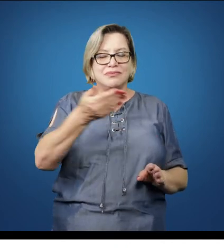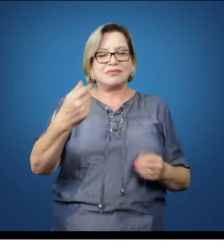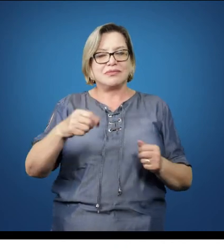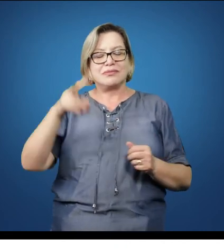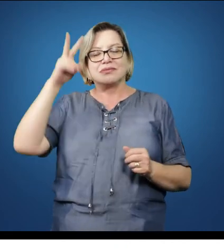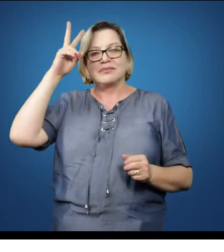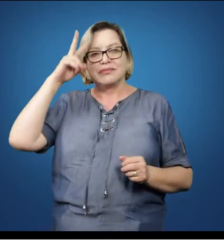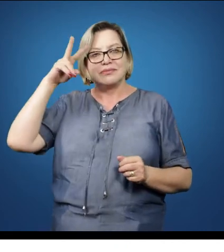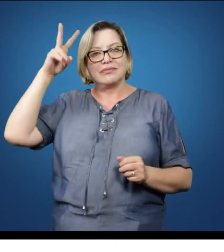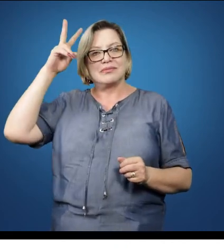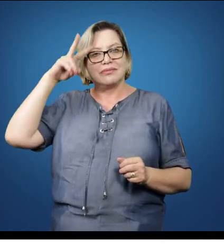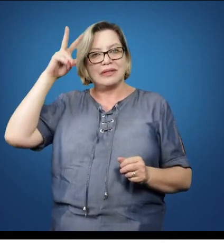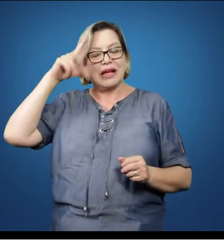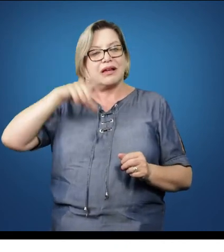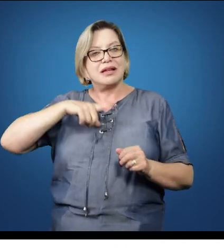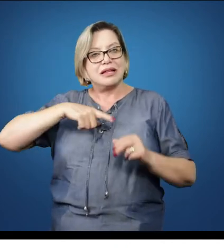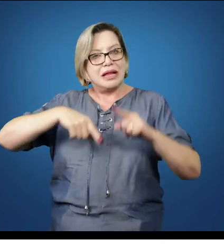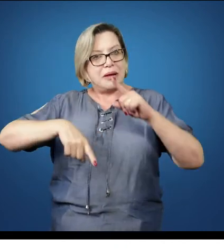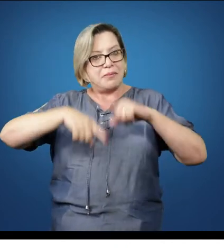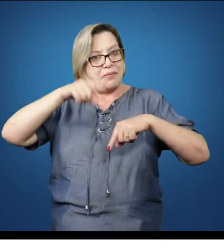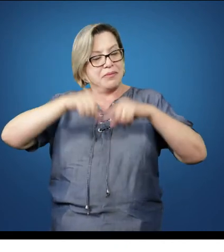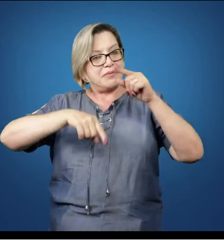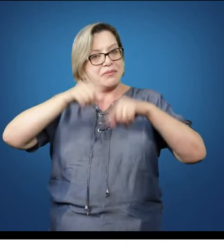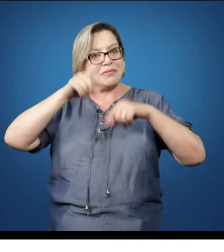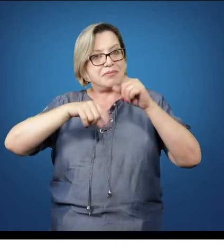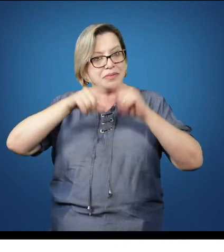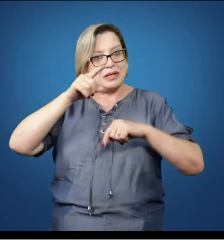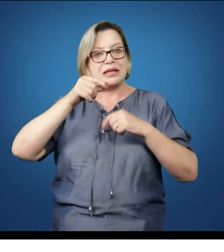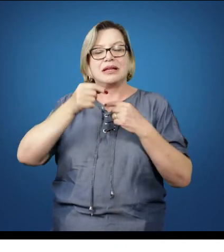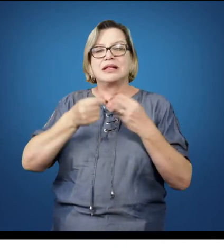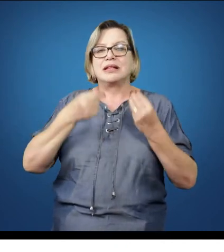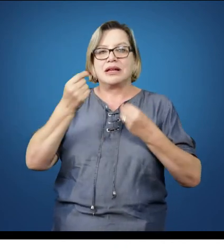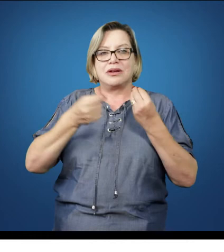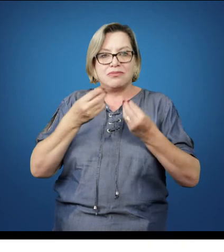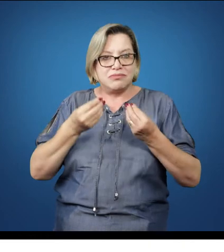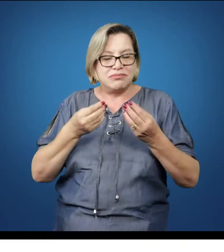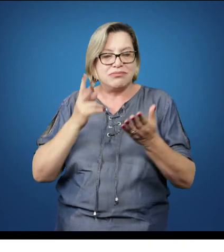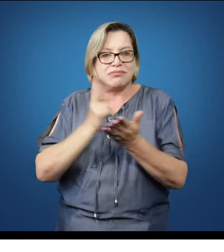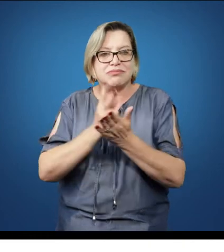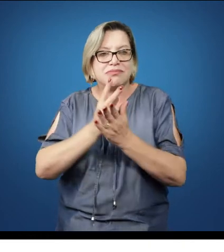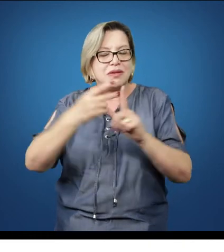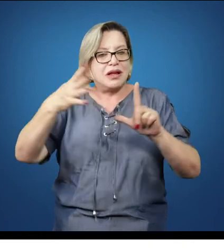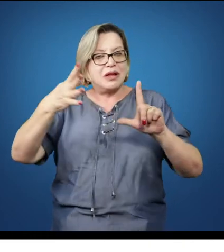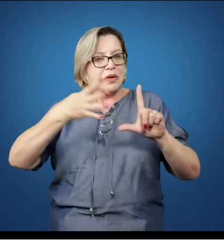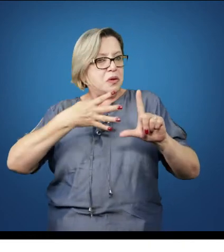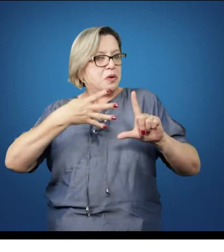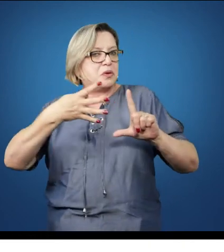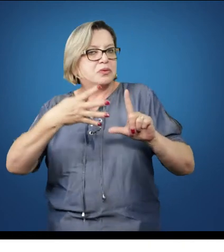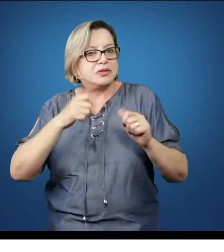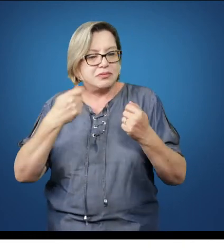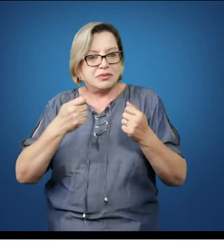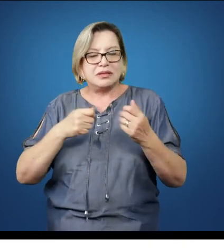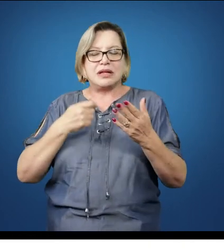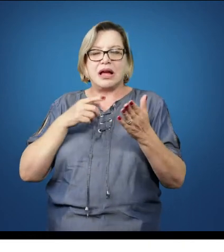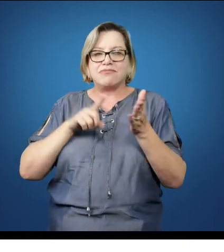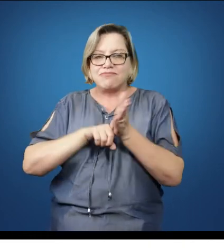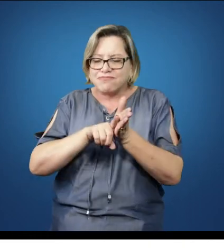vocês têm um material bibliográfico de referência disponível qual vocês devem consultar e estudar